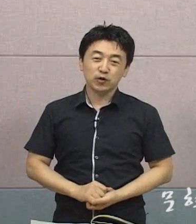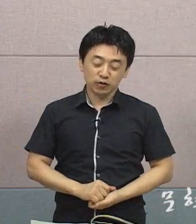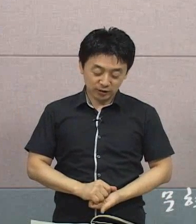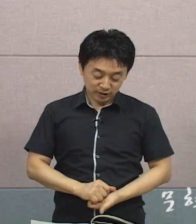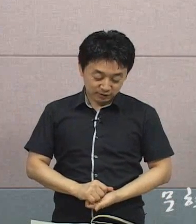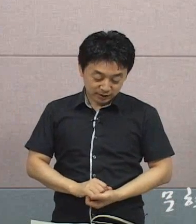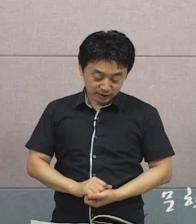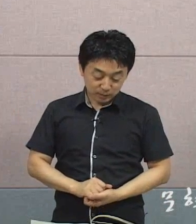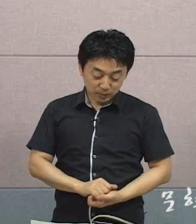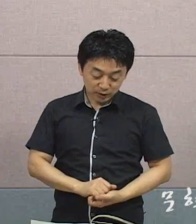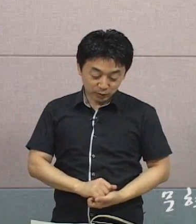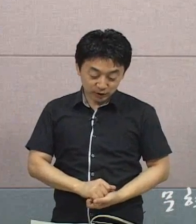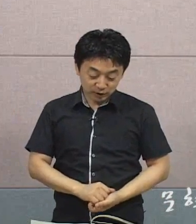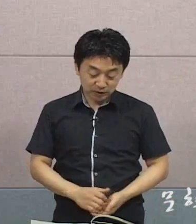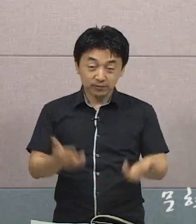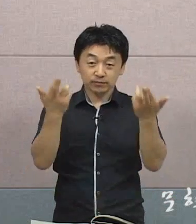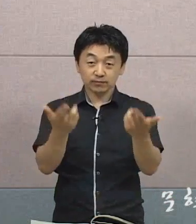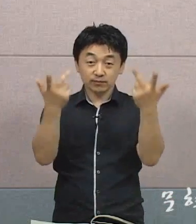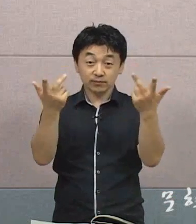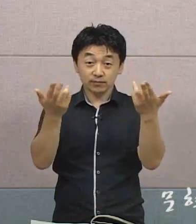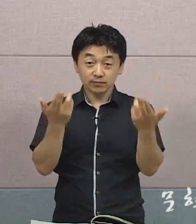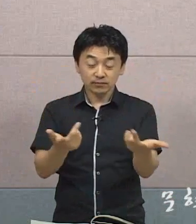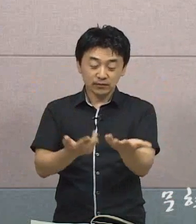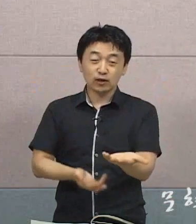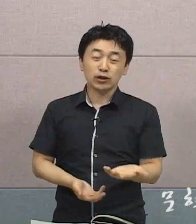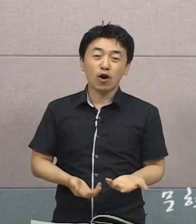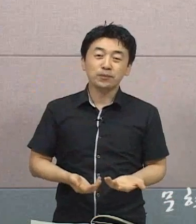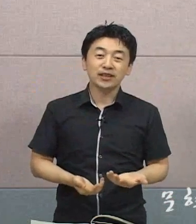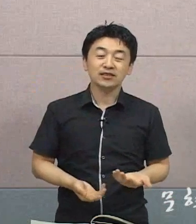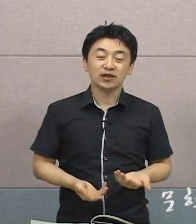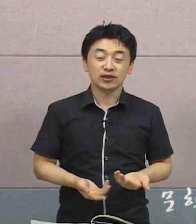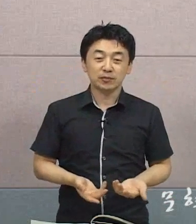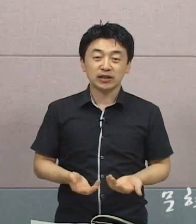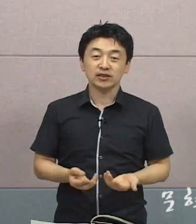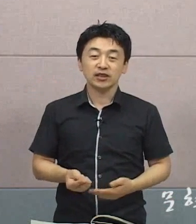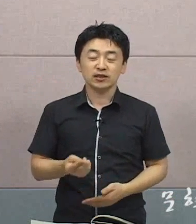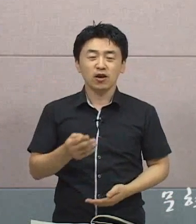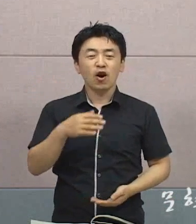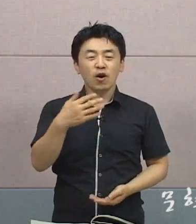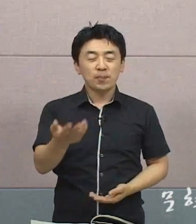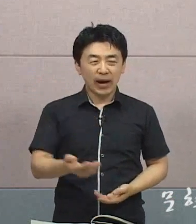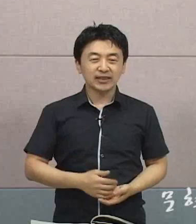쉬운 단어인데요. 네, 18페이지 두 번째 단어입니다. 우리가 없다라는 단어가 되게 많이 등장하는데요.